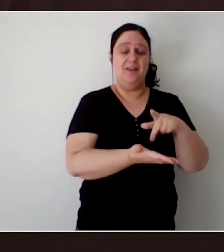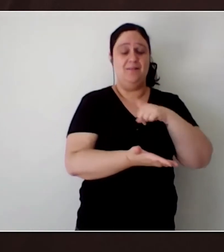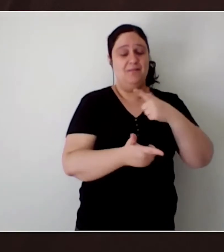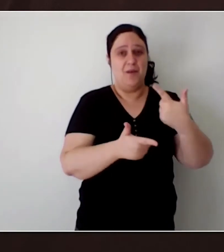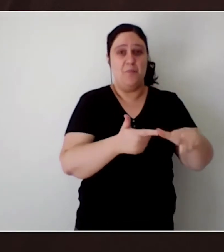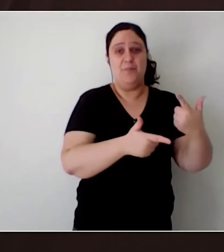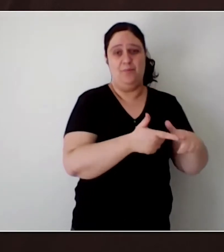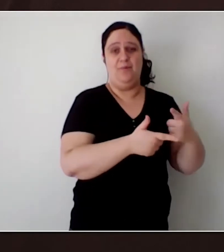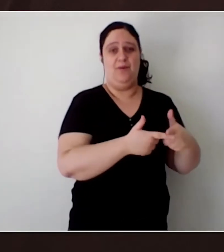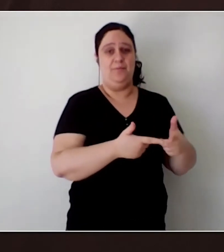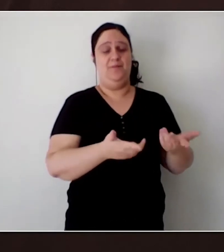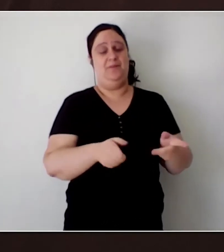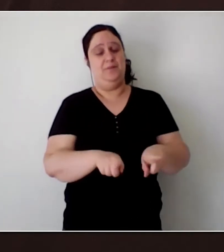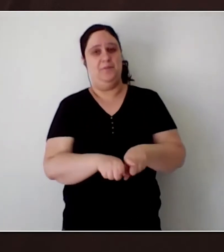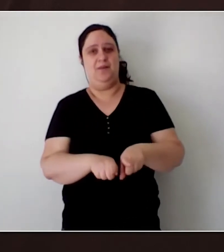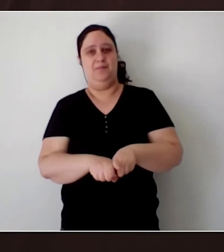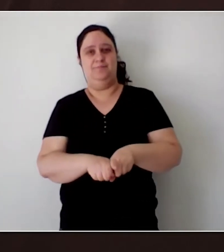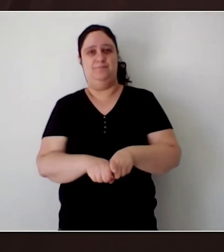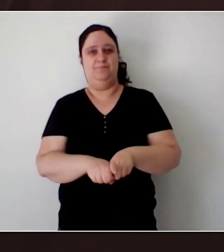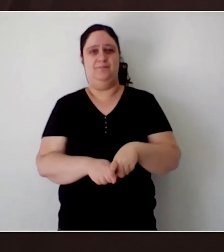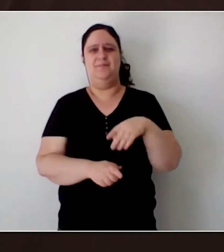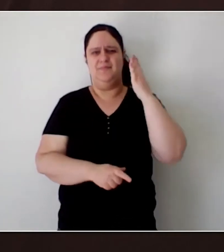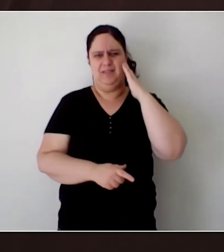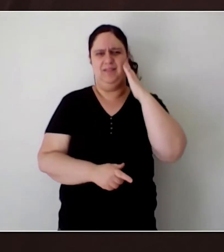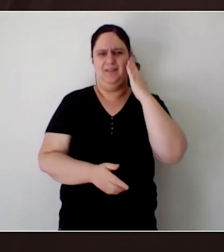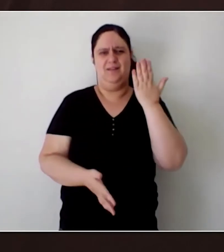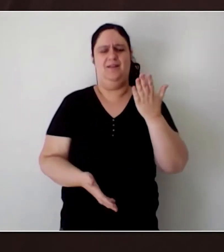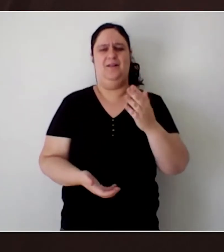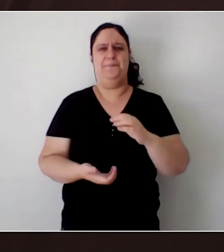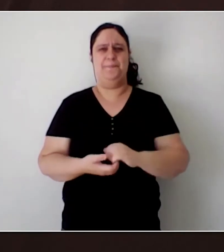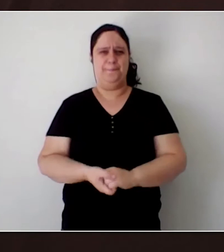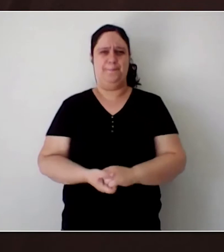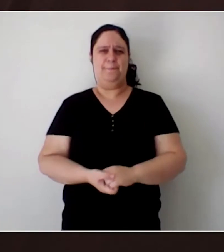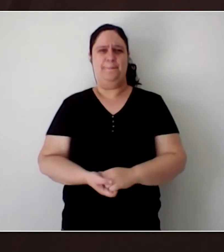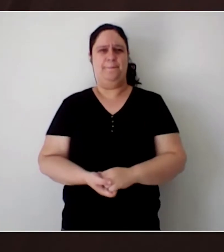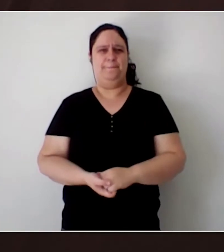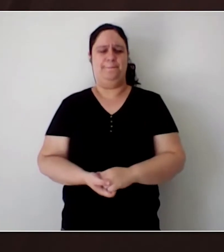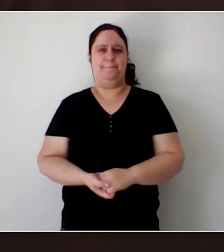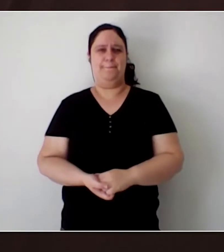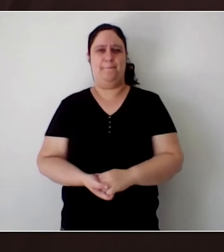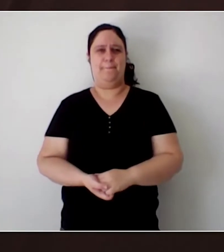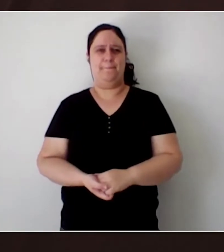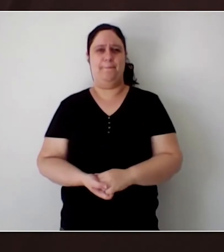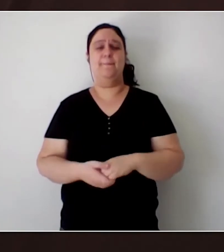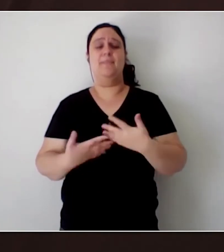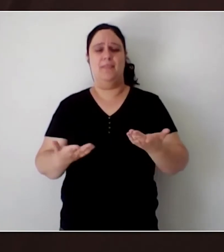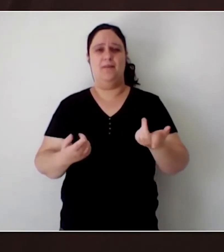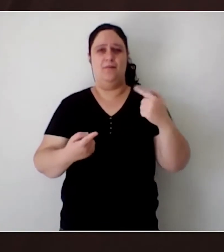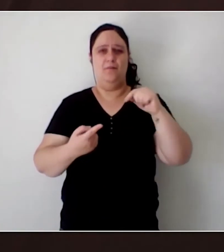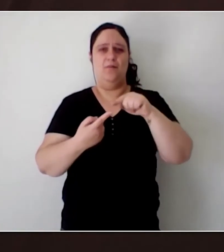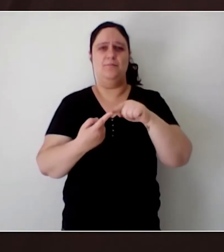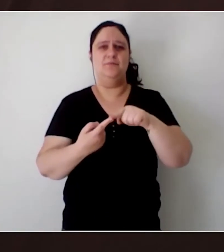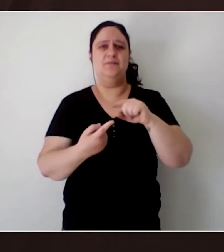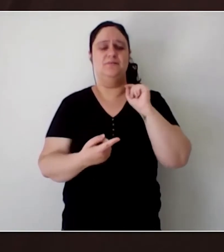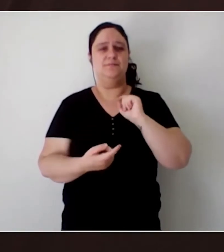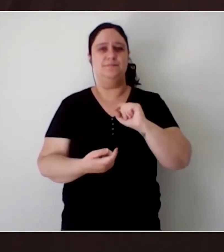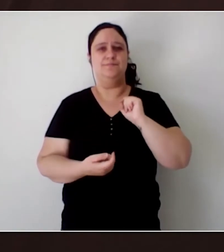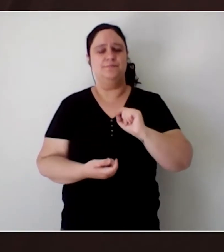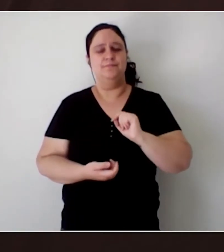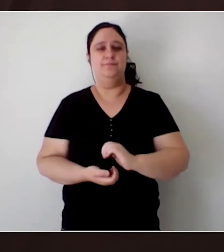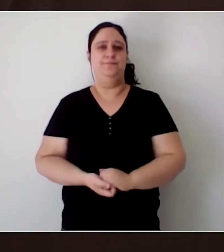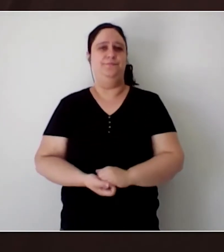é isso? Vocês sabem disso. Então o objetivo disso, irmãos, aqui que eu falar, para a